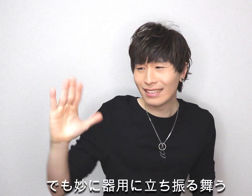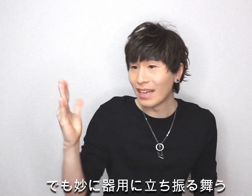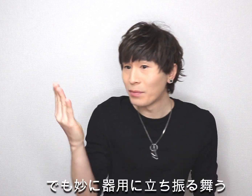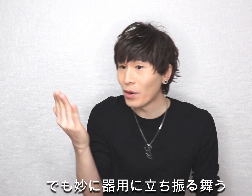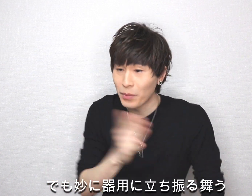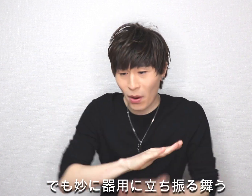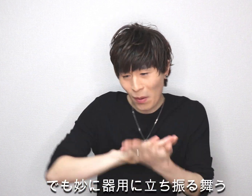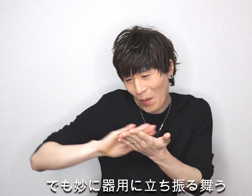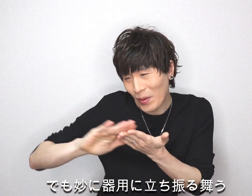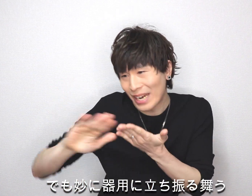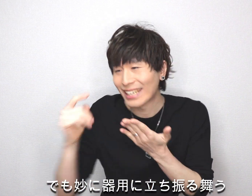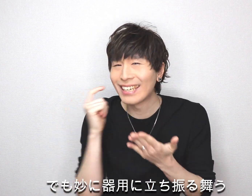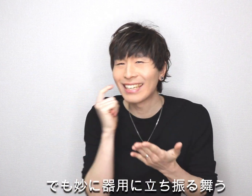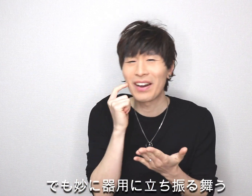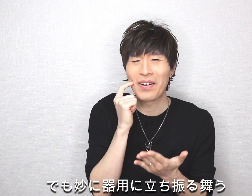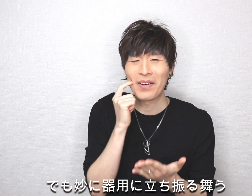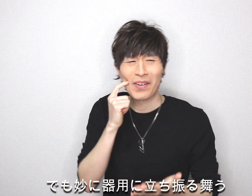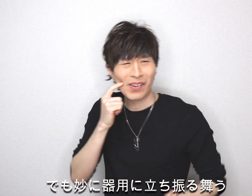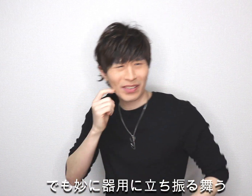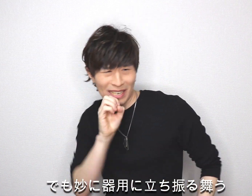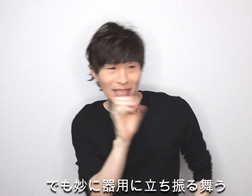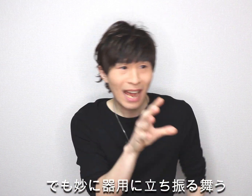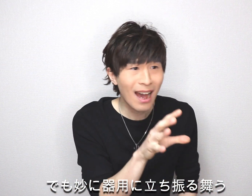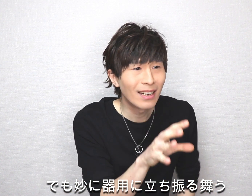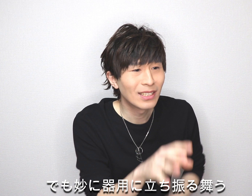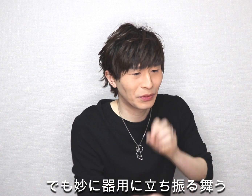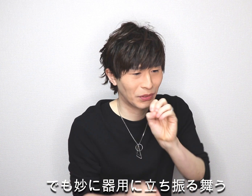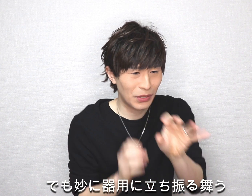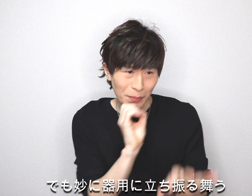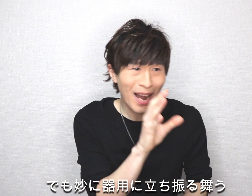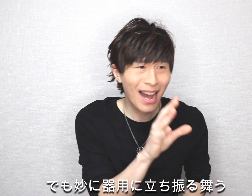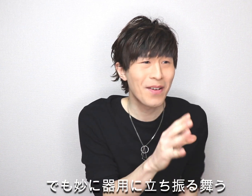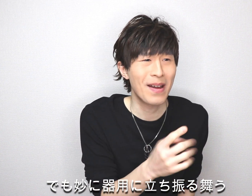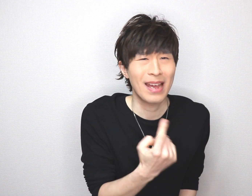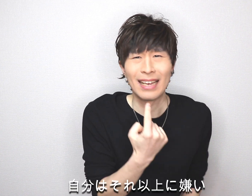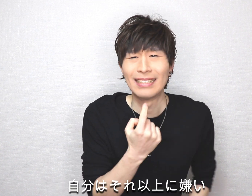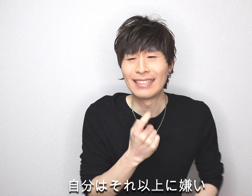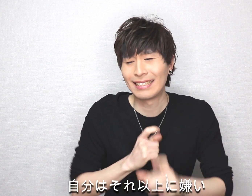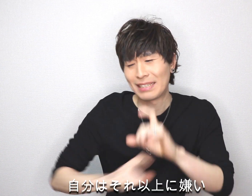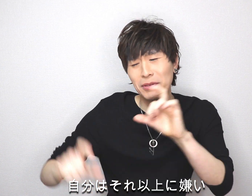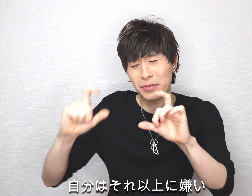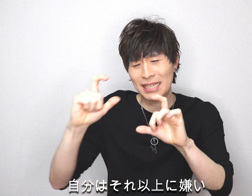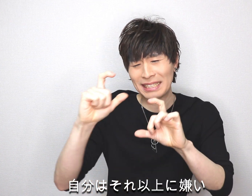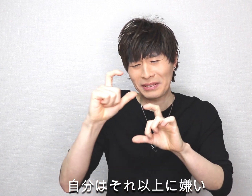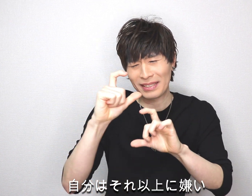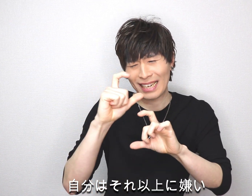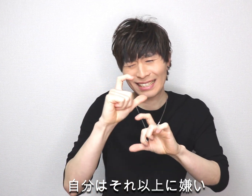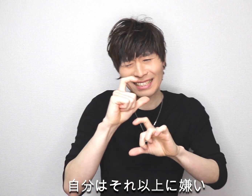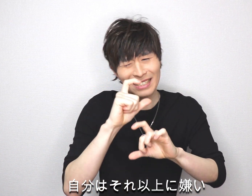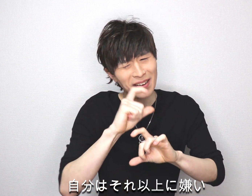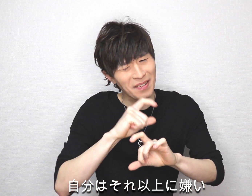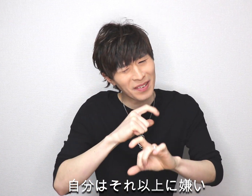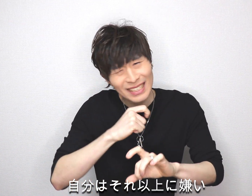でも妙に器用に立ち振る舞う自分はそれ以上